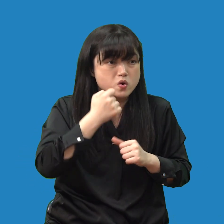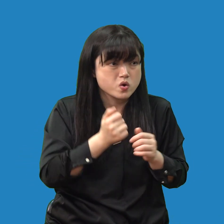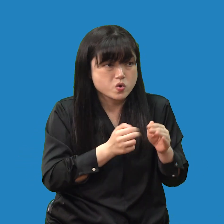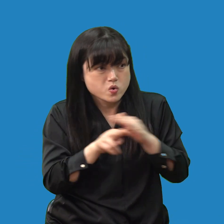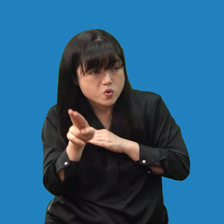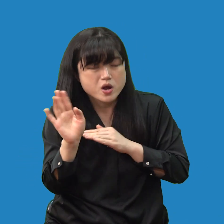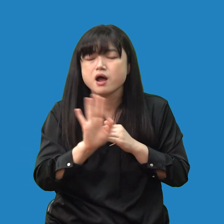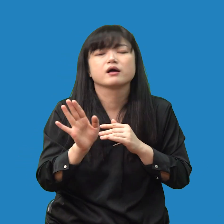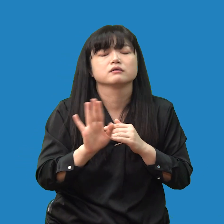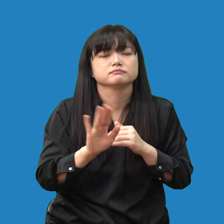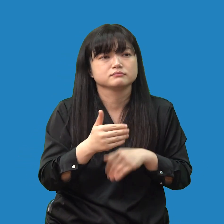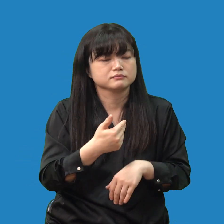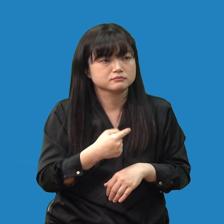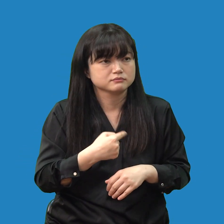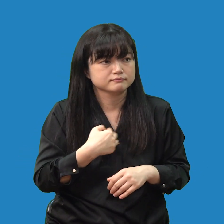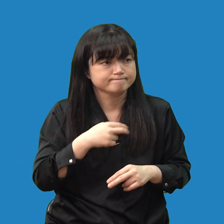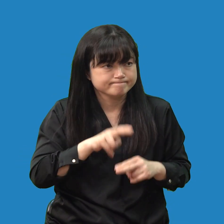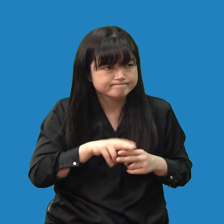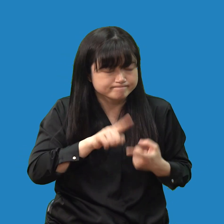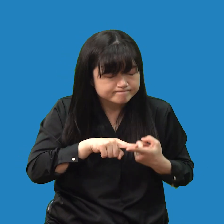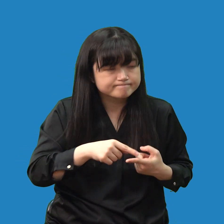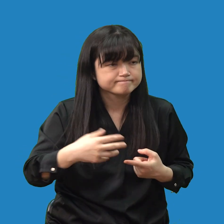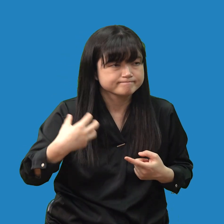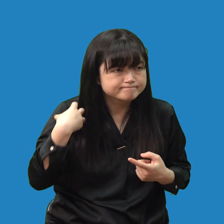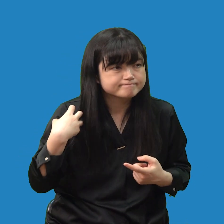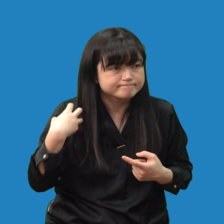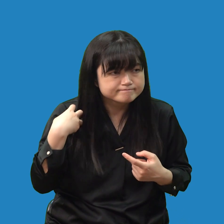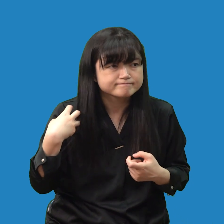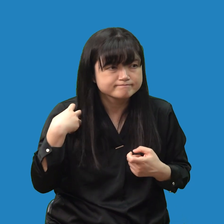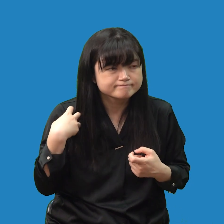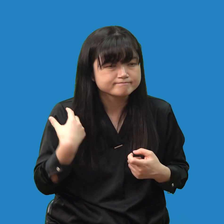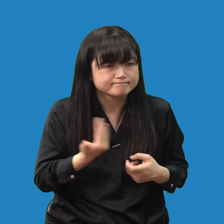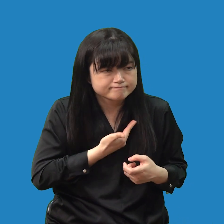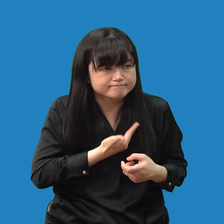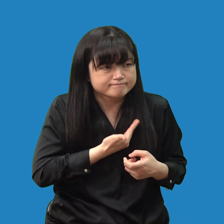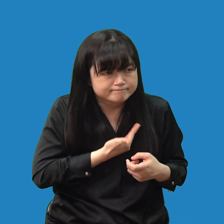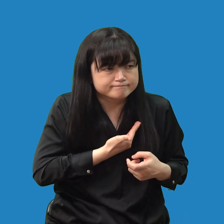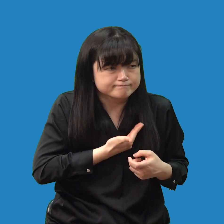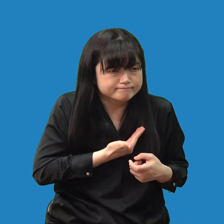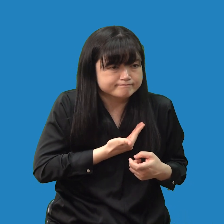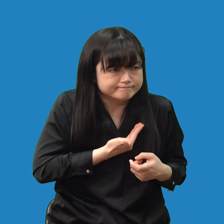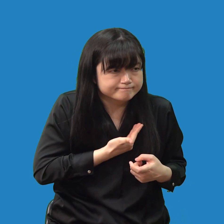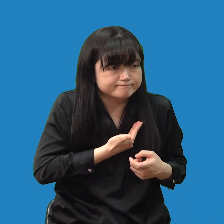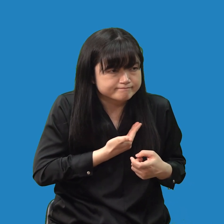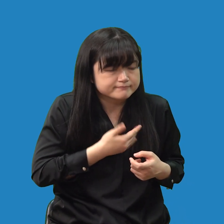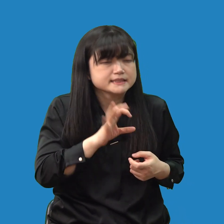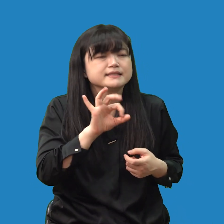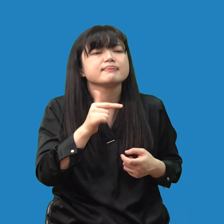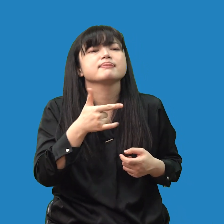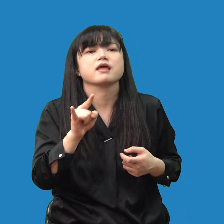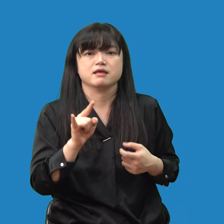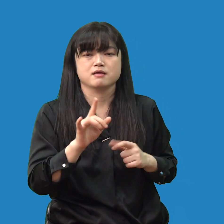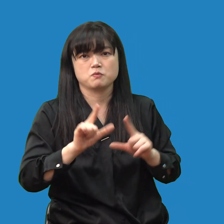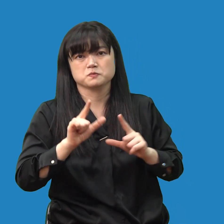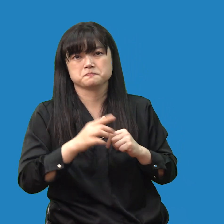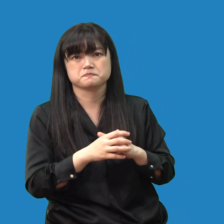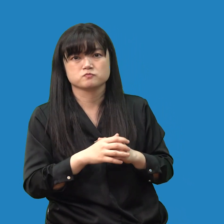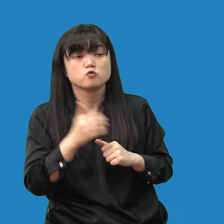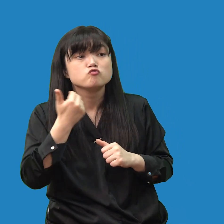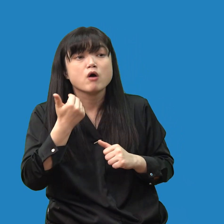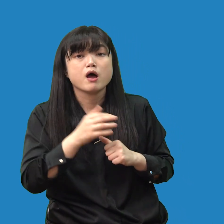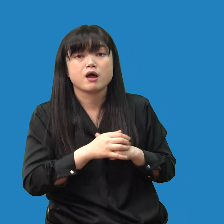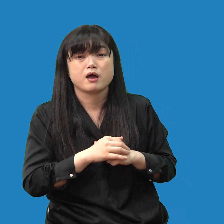도망가지 않고 자기 자리를 굳건하게 지키면서 고난의 정면으로 맞서는 것, 이게 인내입니다.